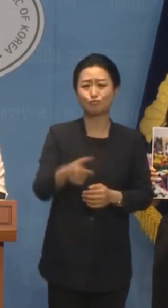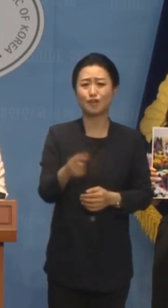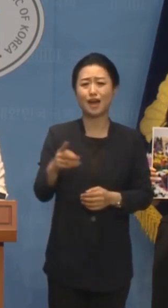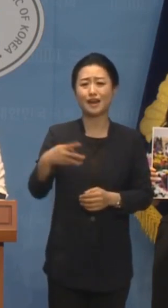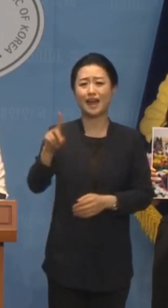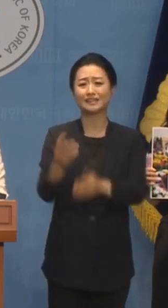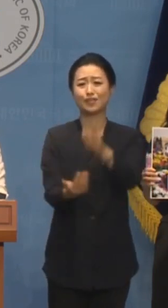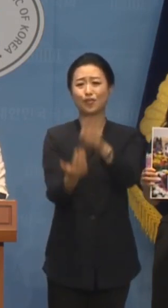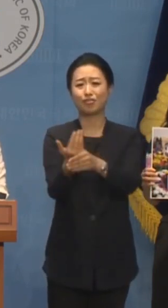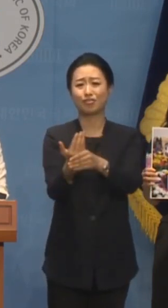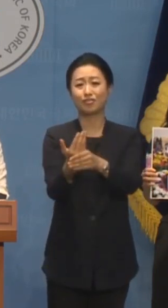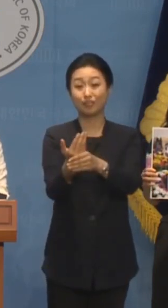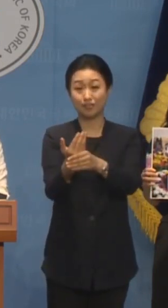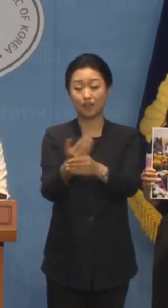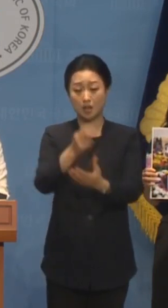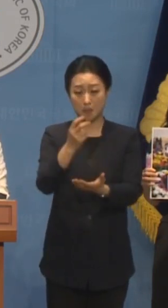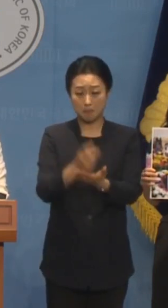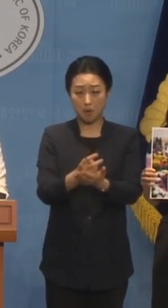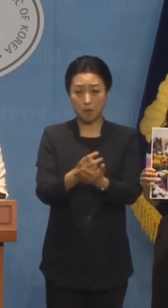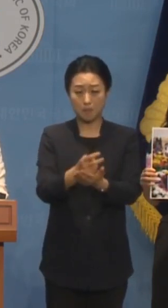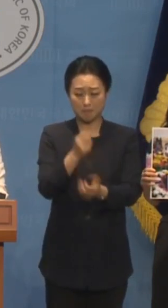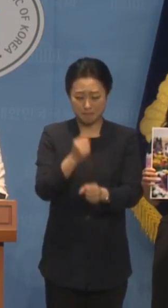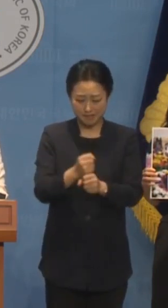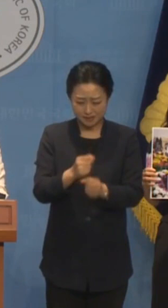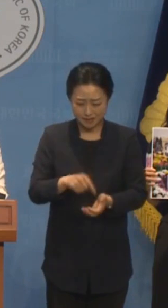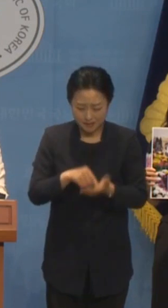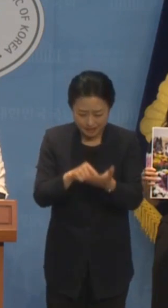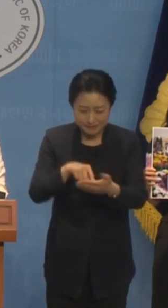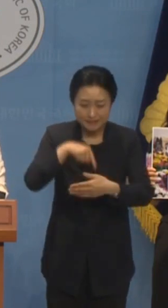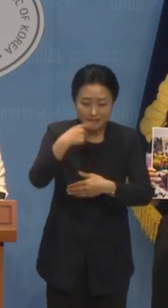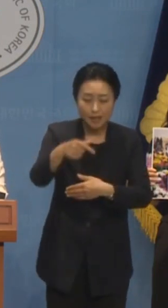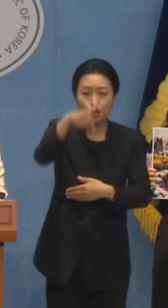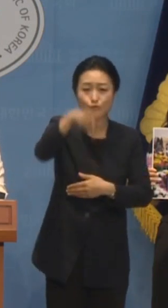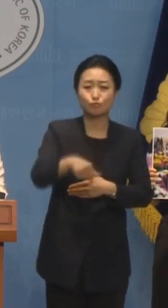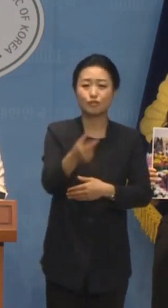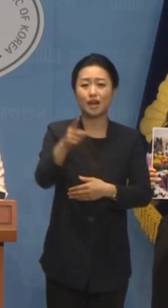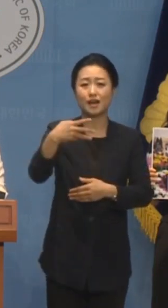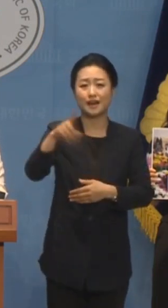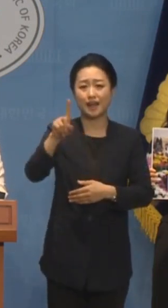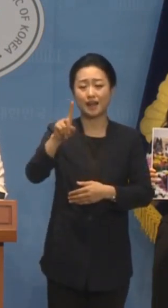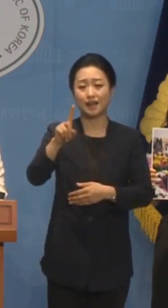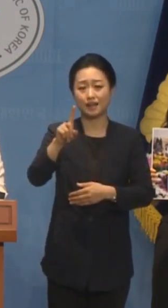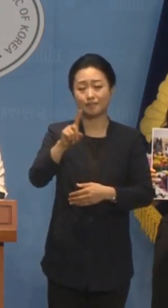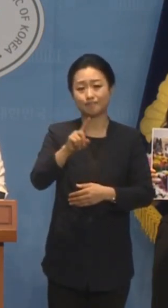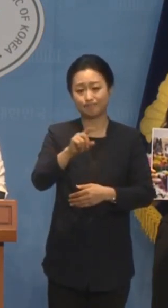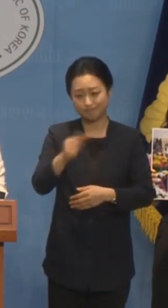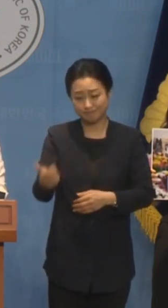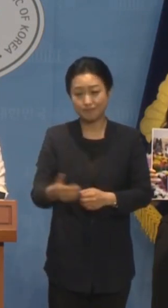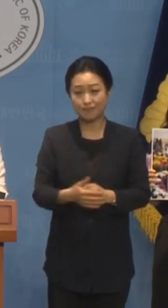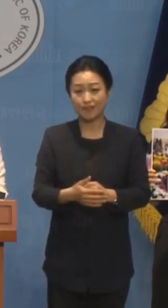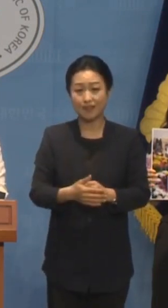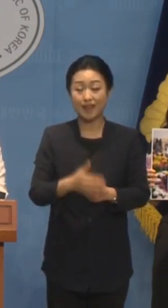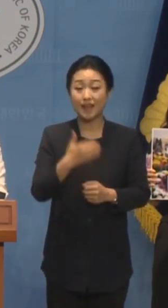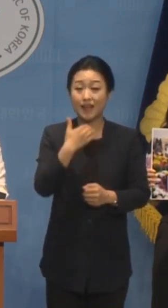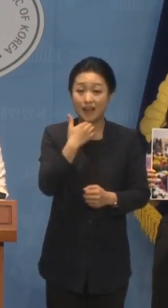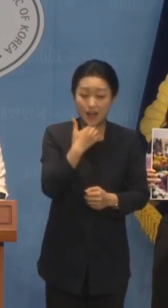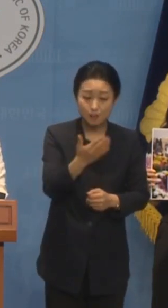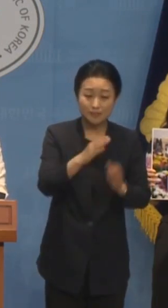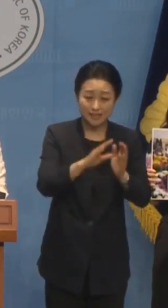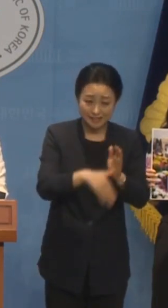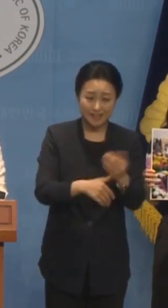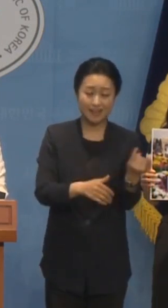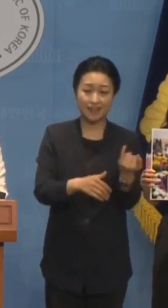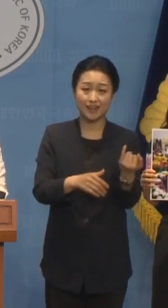사건이 생겼습니다. 법을 발의하고 난 다음에 생긴 일입니다. 구하라는 9살 때 엄마가 구하라 가족을